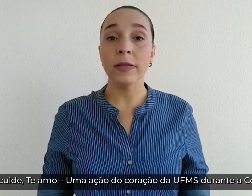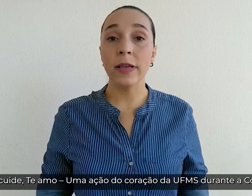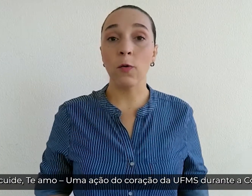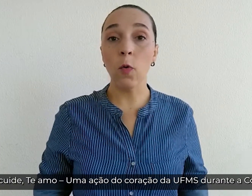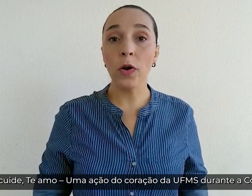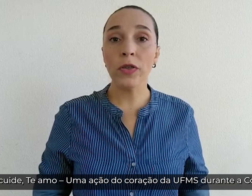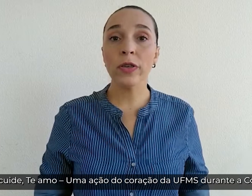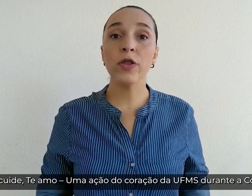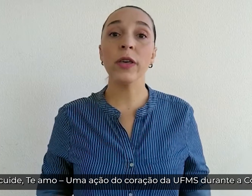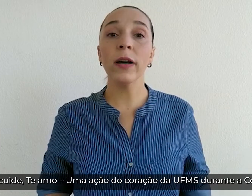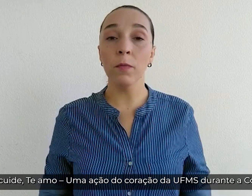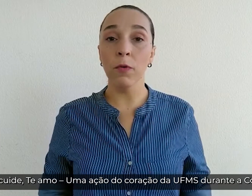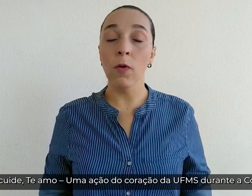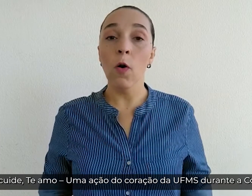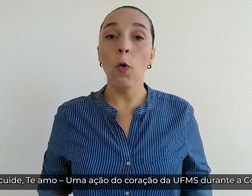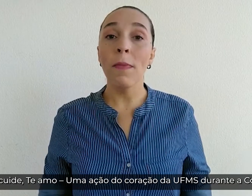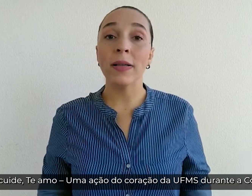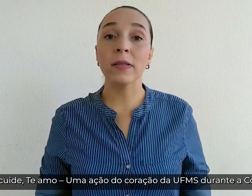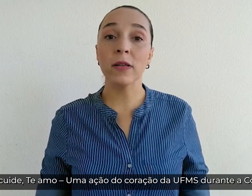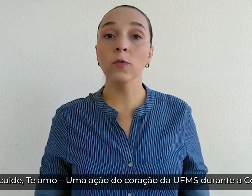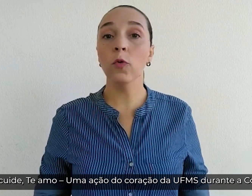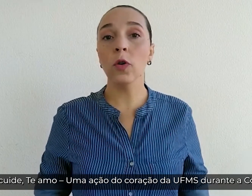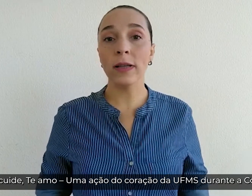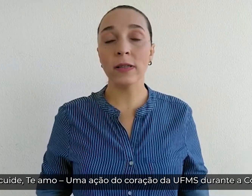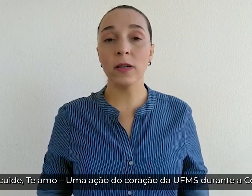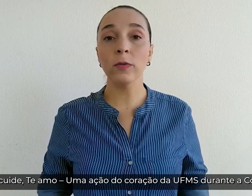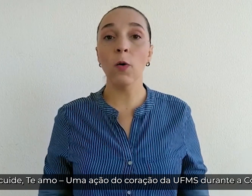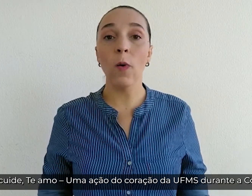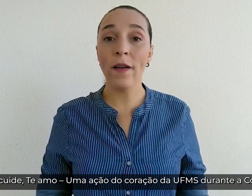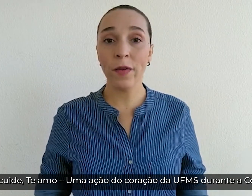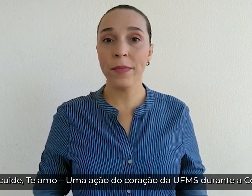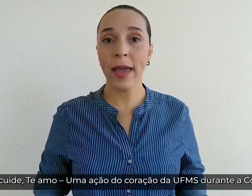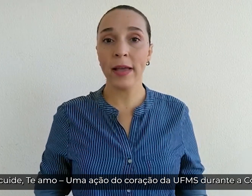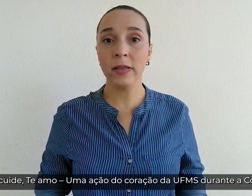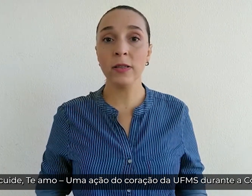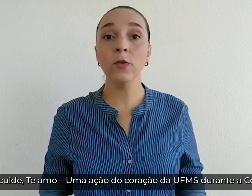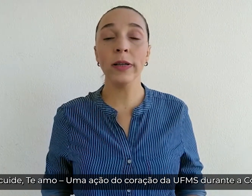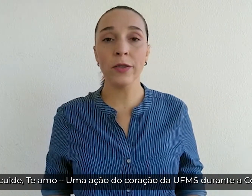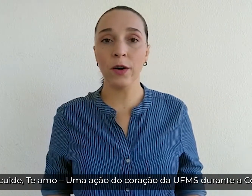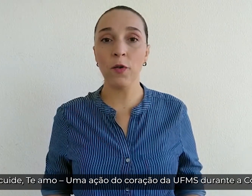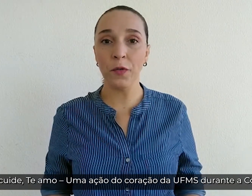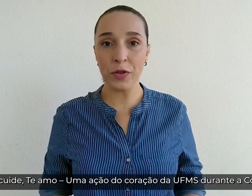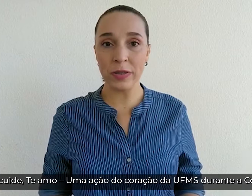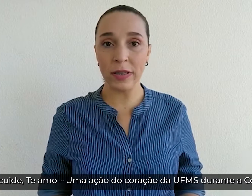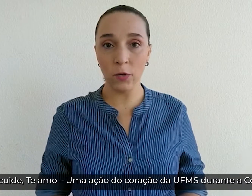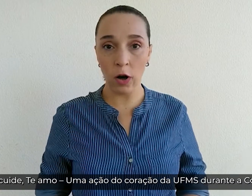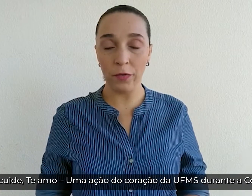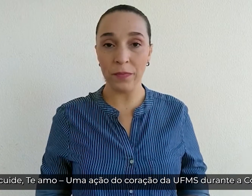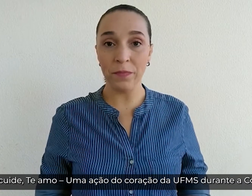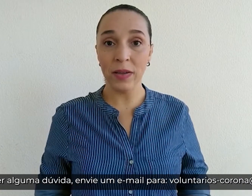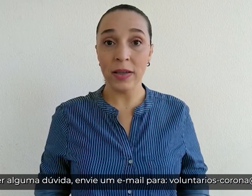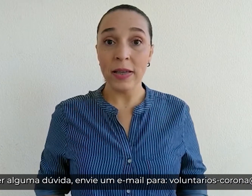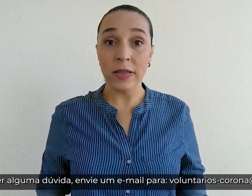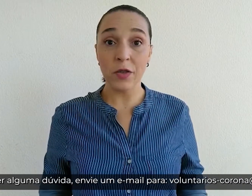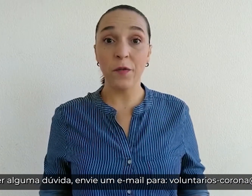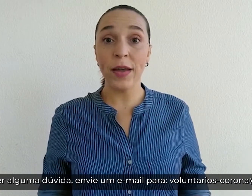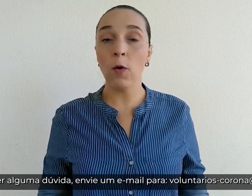Se Cuide, Te Amo, uma ação do coração da UFMS durante a Covid-19. Se tiver